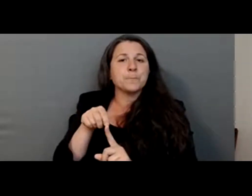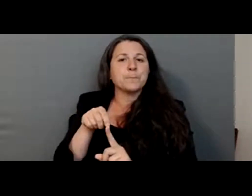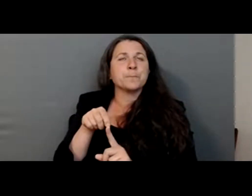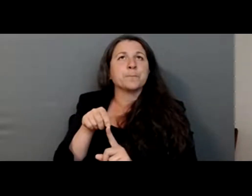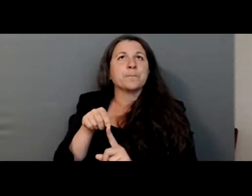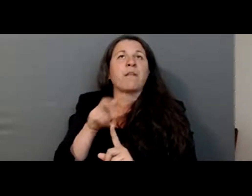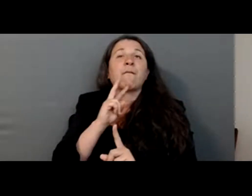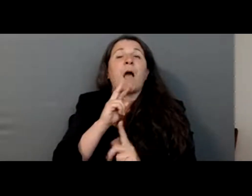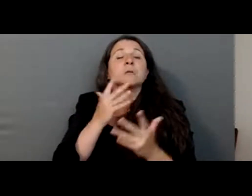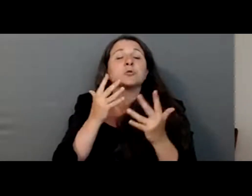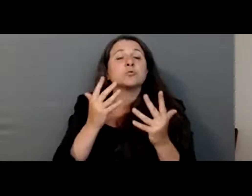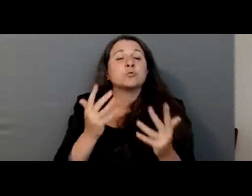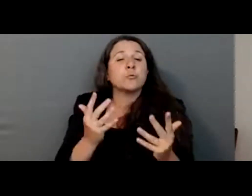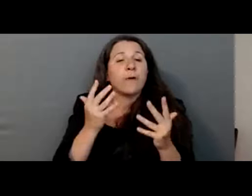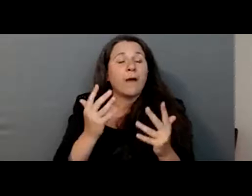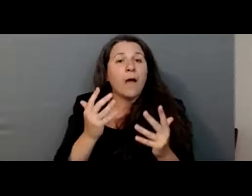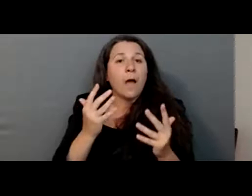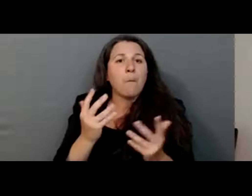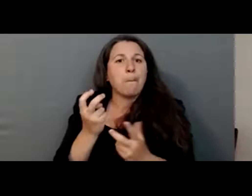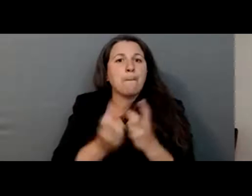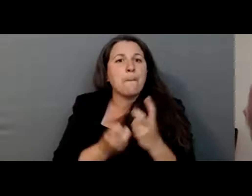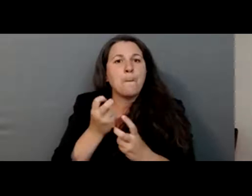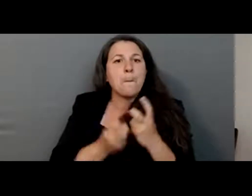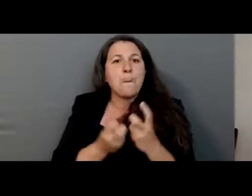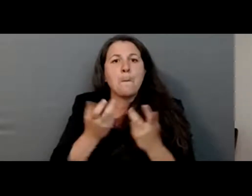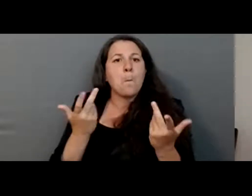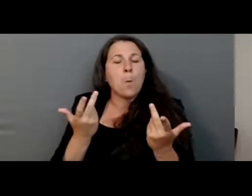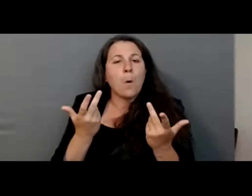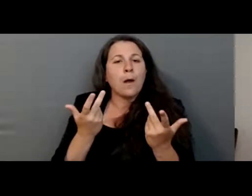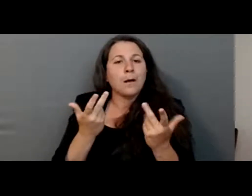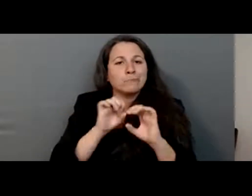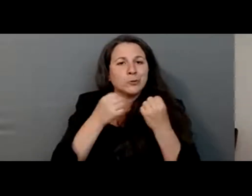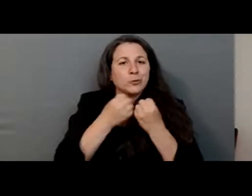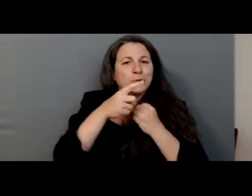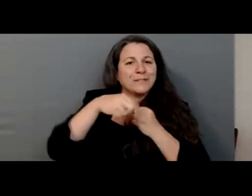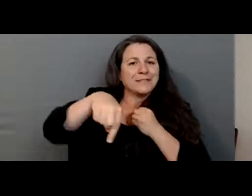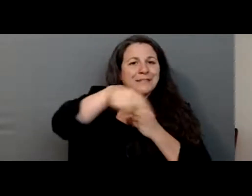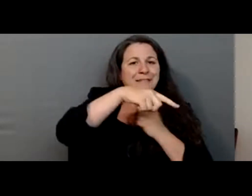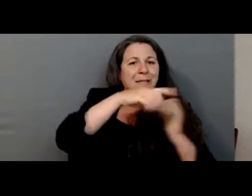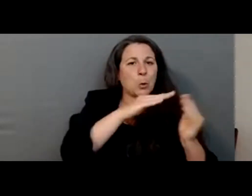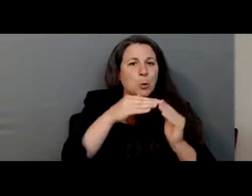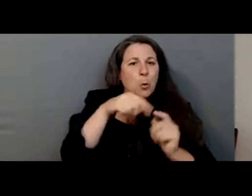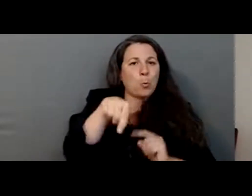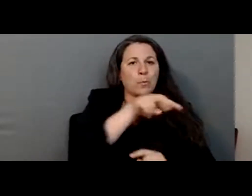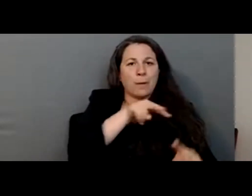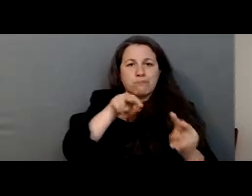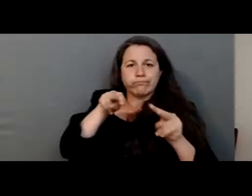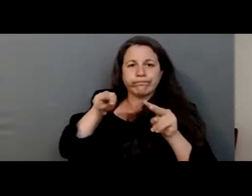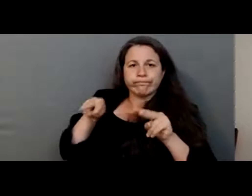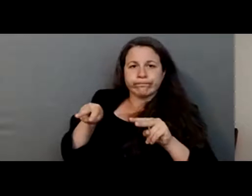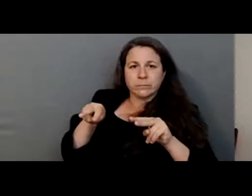très souvent semble poser problème, du moins dans le regard de nos sociétés sur ces mêmes personnes, c'est